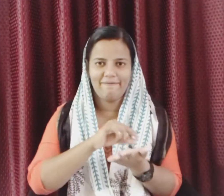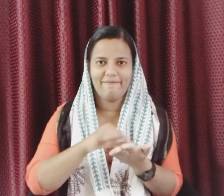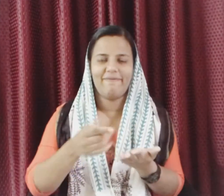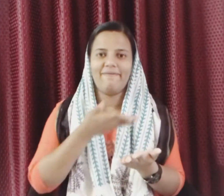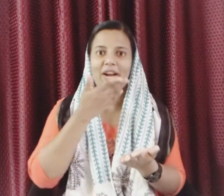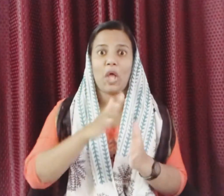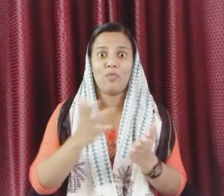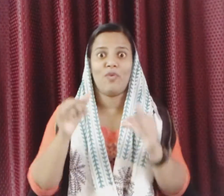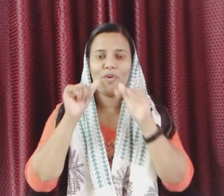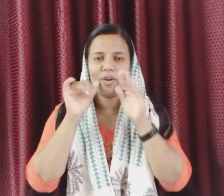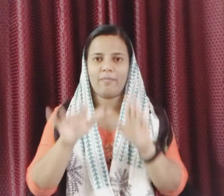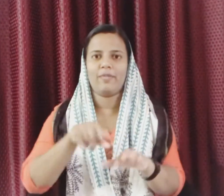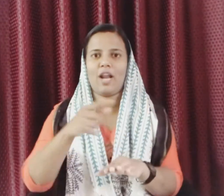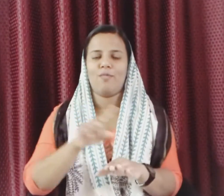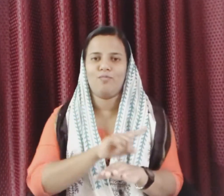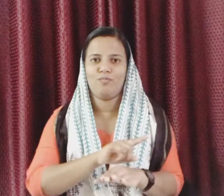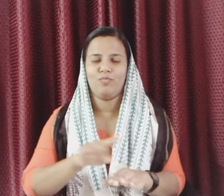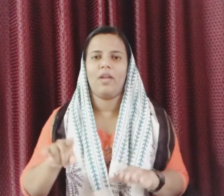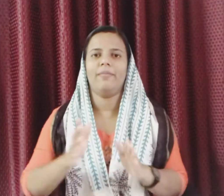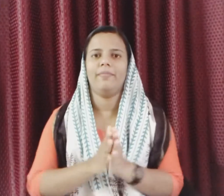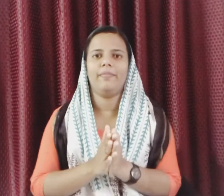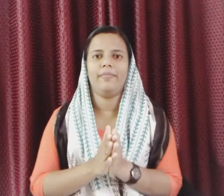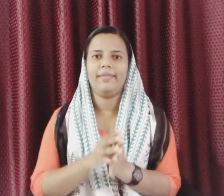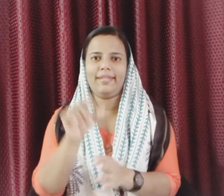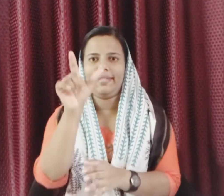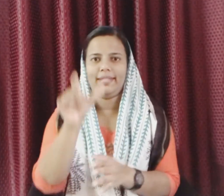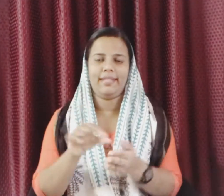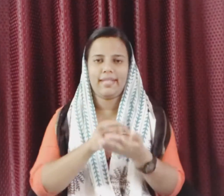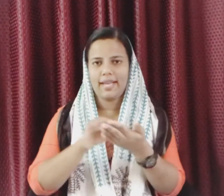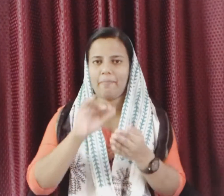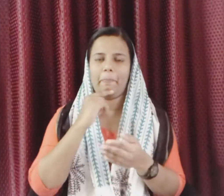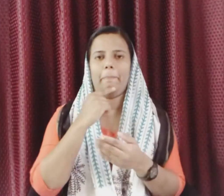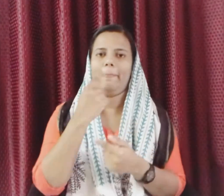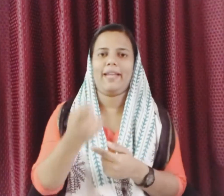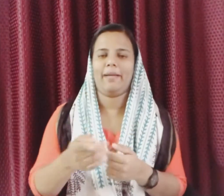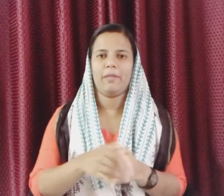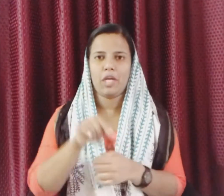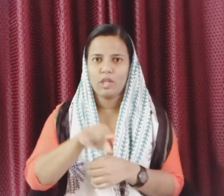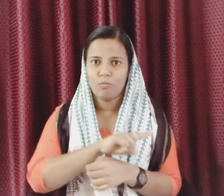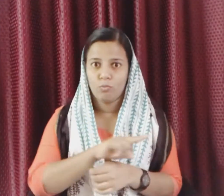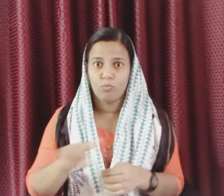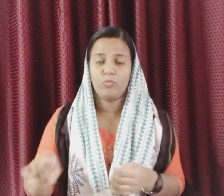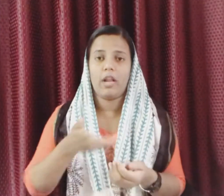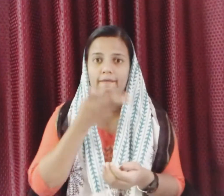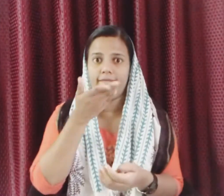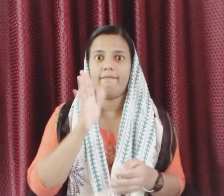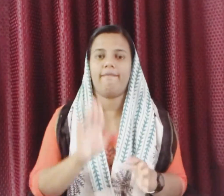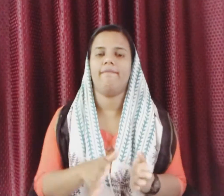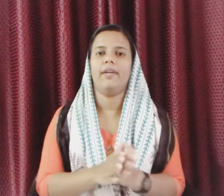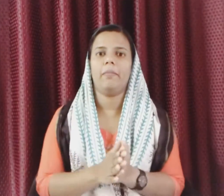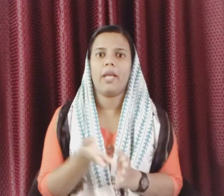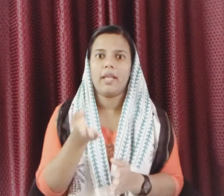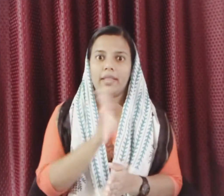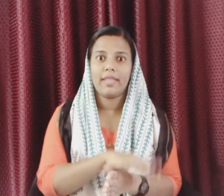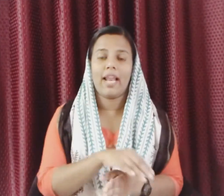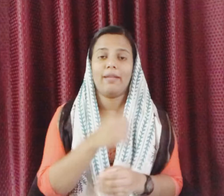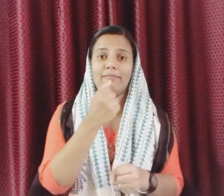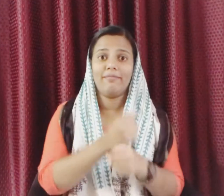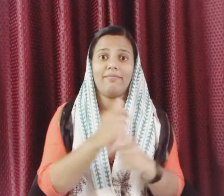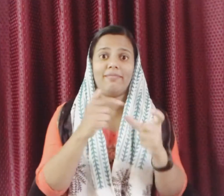ദിവസങ്ങളിൽ വായിച്ചാൽ നിങ്ങളുടെ ജീവിതത്തിൽ അനുഗ്രഹം. നാളെ മുതൽ നമ്മൾ ഈ ഇതിൻ്റെ ക്യാപ്ഷനിലൂടെ ഇതുകൂടെ ആഡ് ചെയ്ത് വിടാം. പക്ഷേ ഇന്ന് തൊട്ട് നിങ്ങൾ വായിച്ചു തുടങ്ങുക. അപ്പം ഇന്നലെ വായിക്കേണ്ടത്